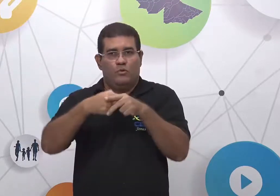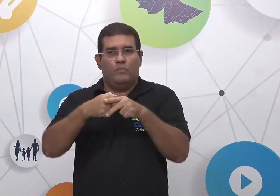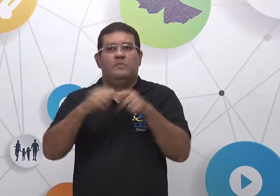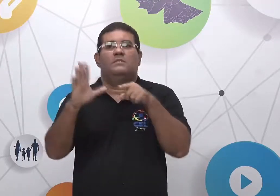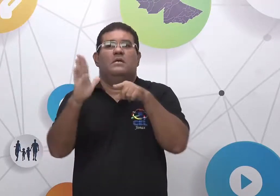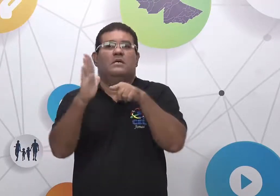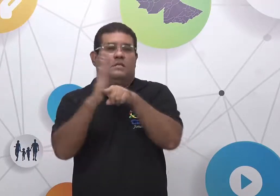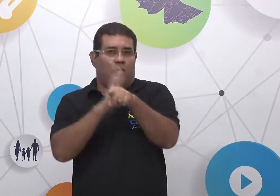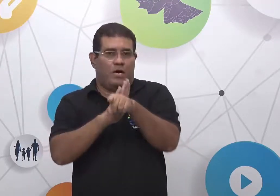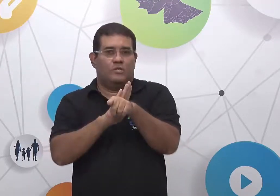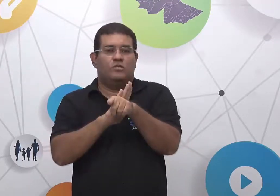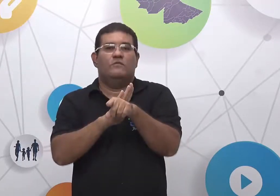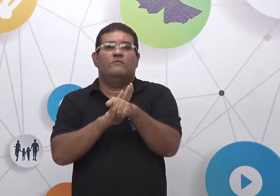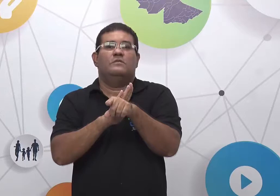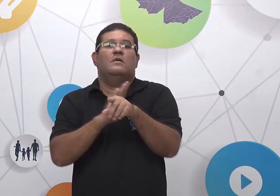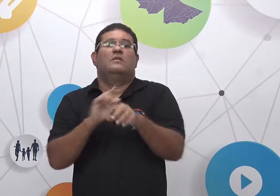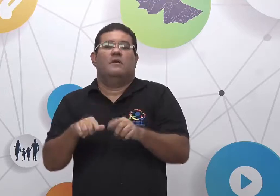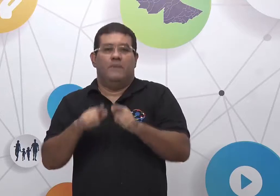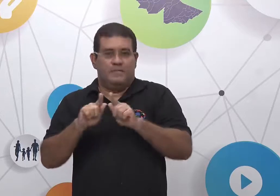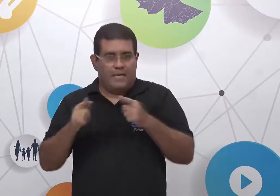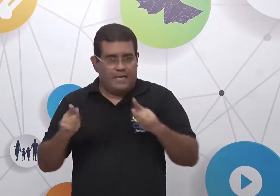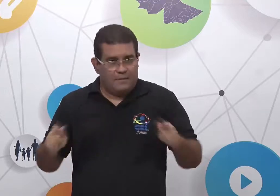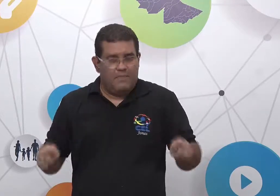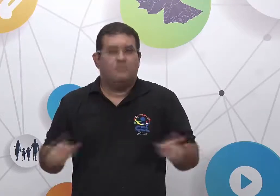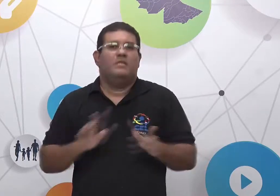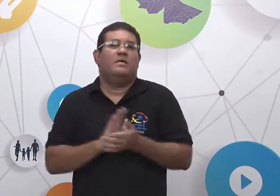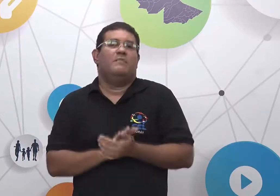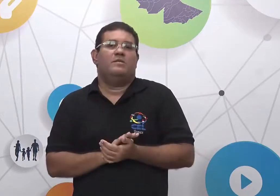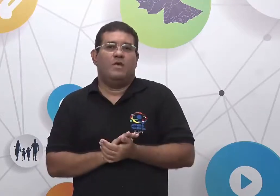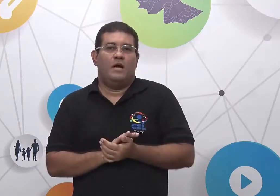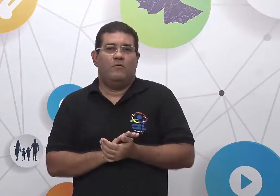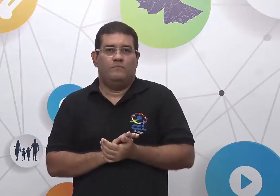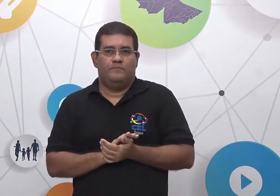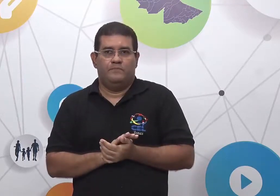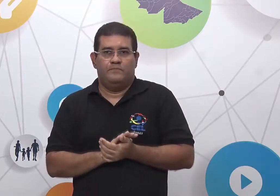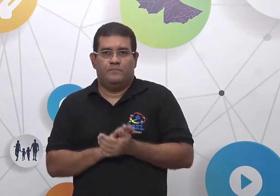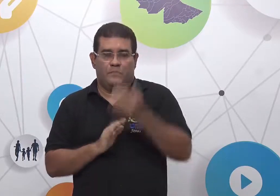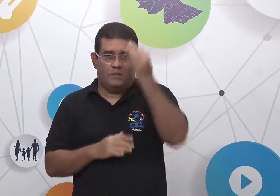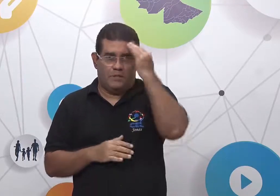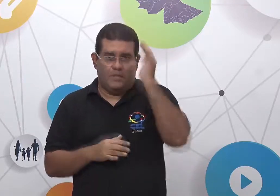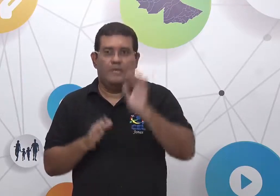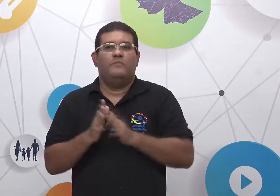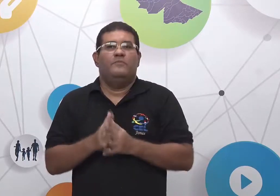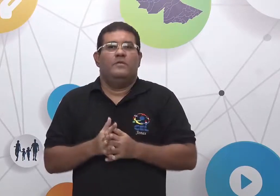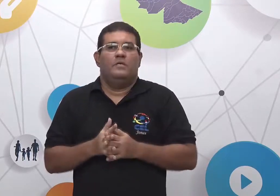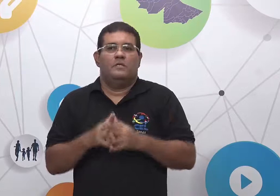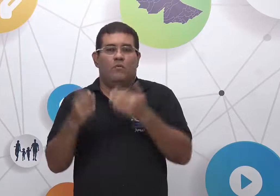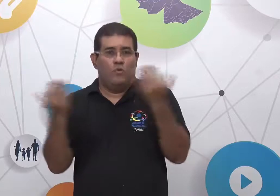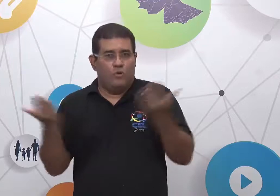pronomes interrogativos também segue essa mesma linha gramatical entenderam Então